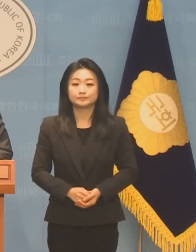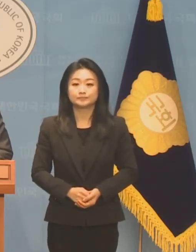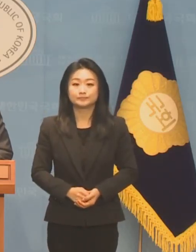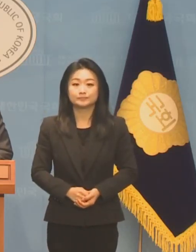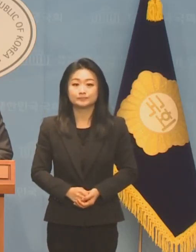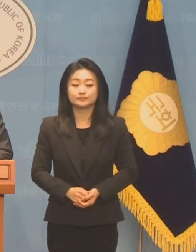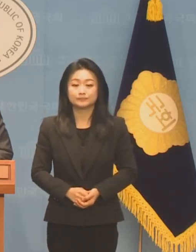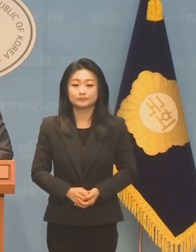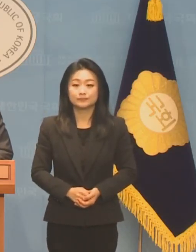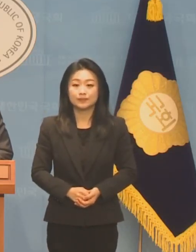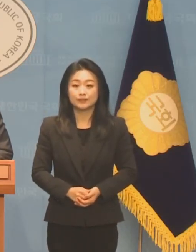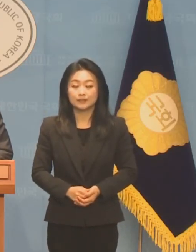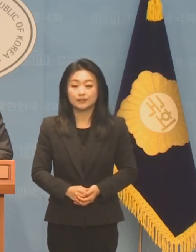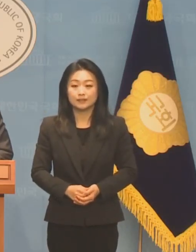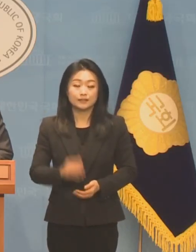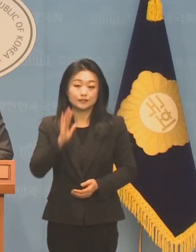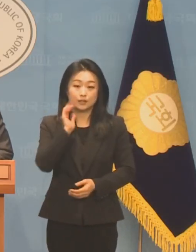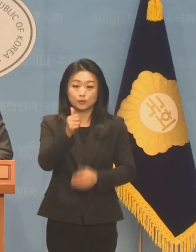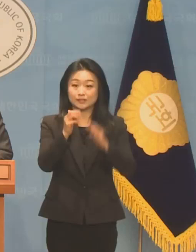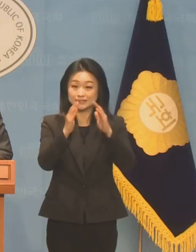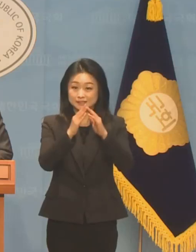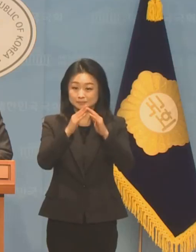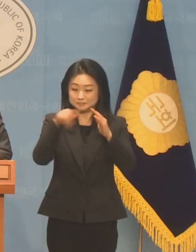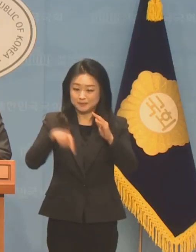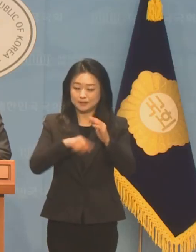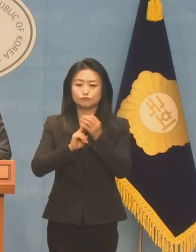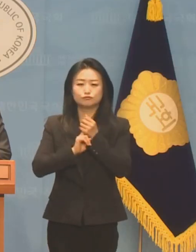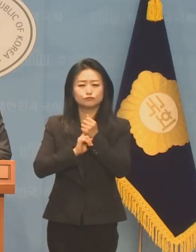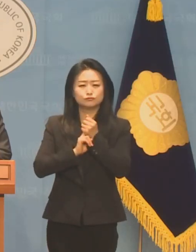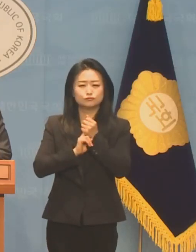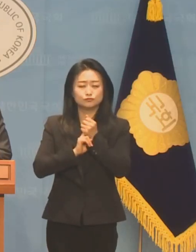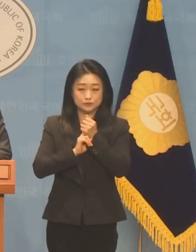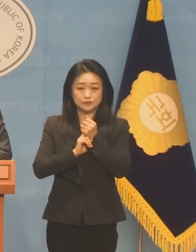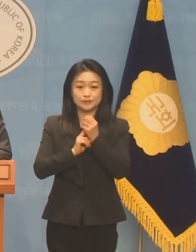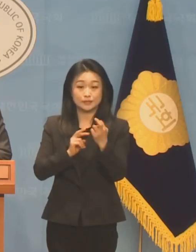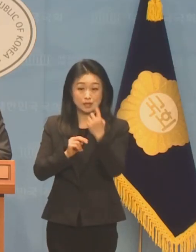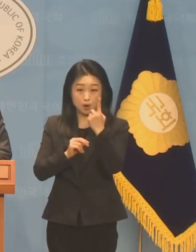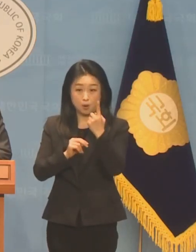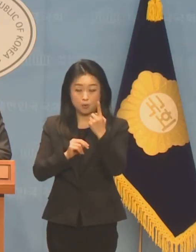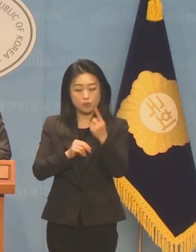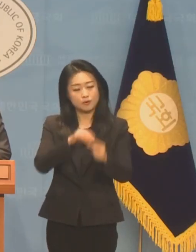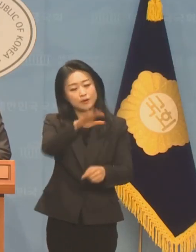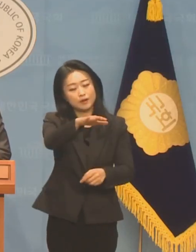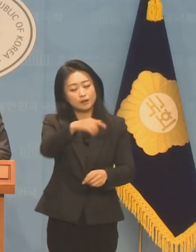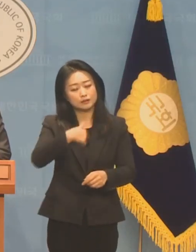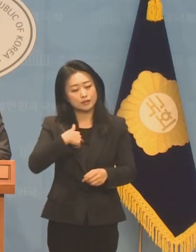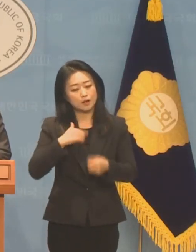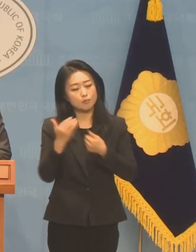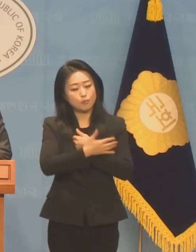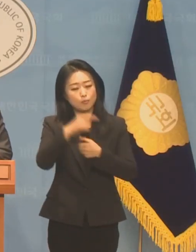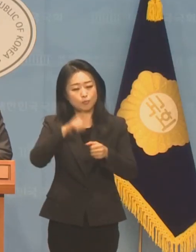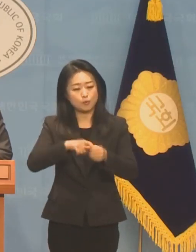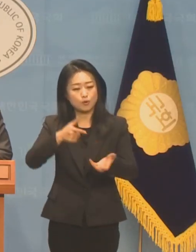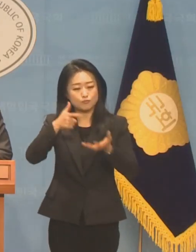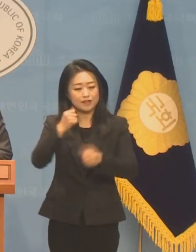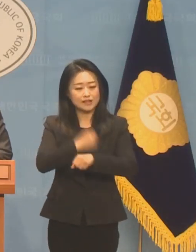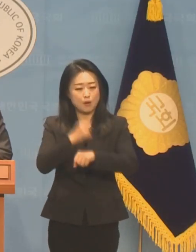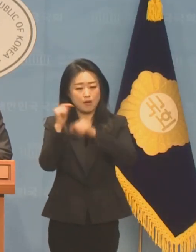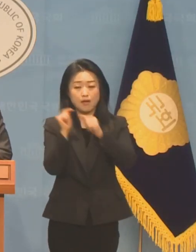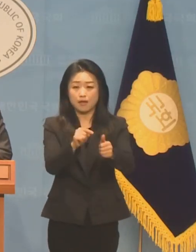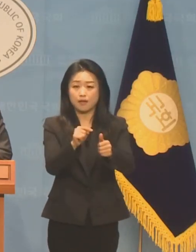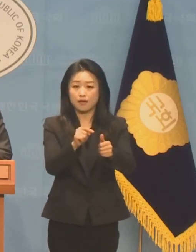것은 한남동 관저 안에 숨은 윤석열 씨가 경호관들에게 무기 사용까지 독촉하고 있다는 제보가